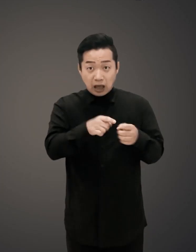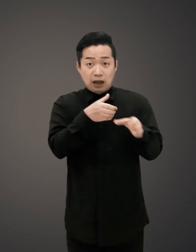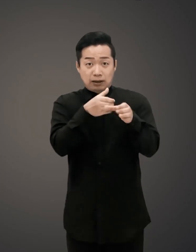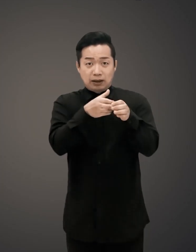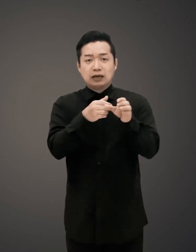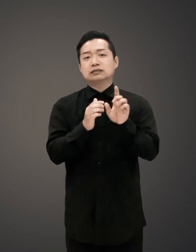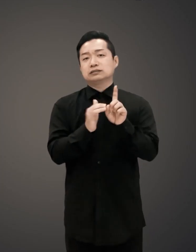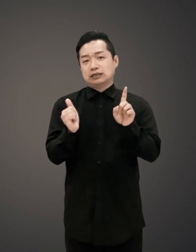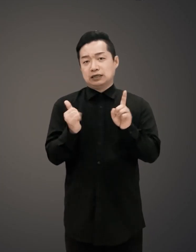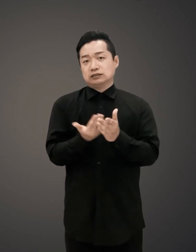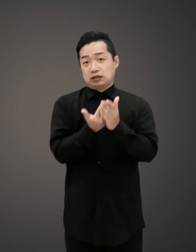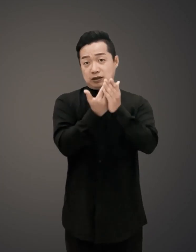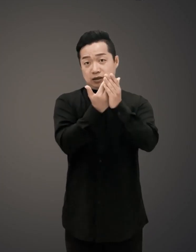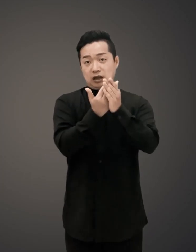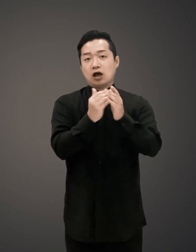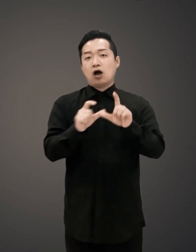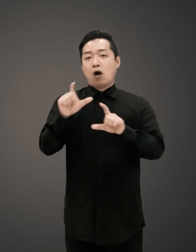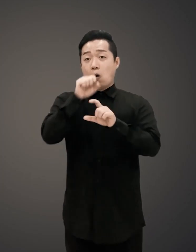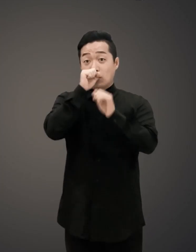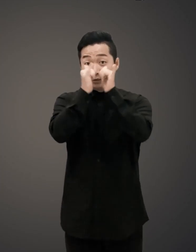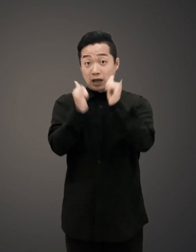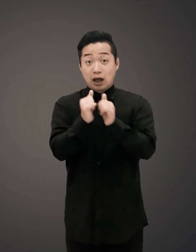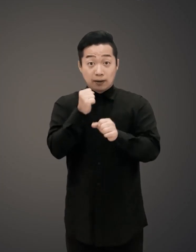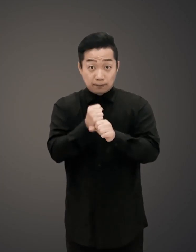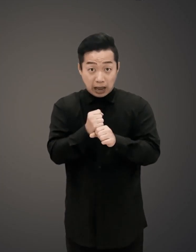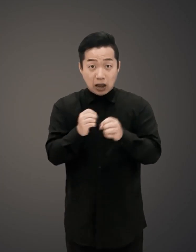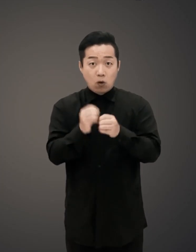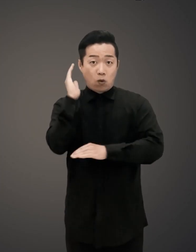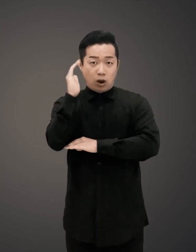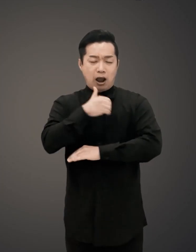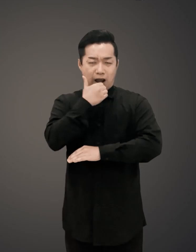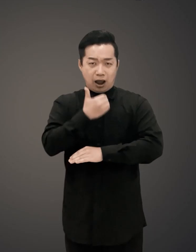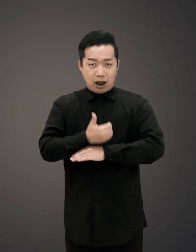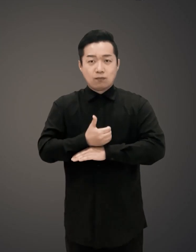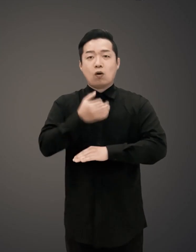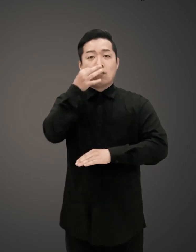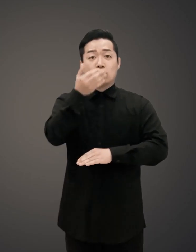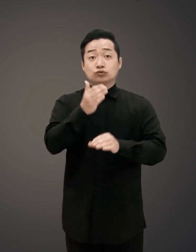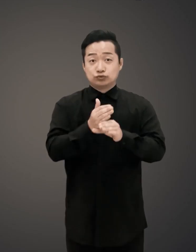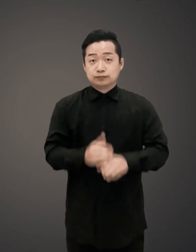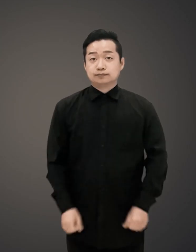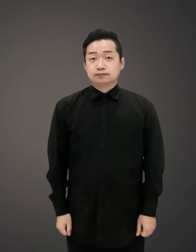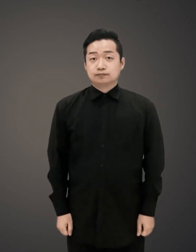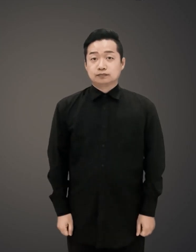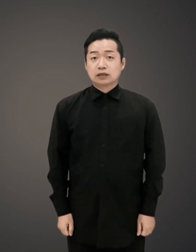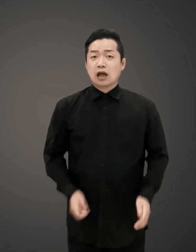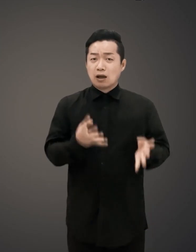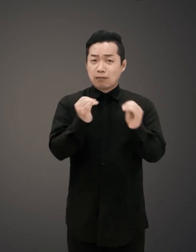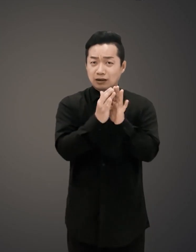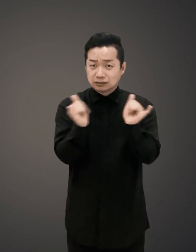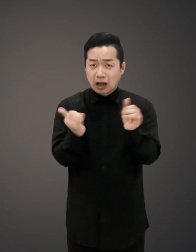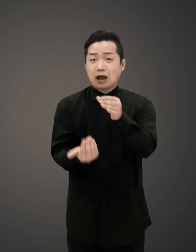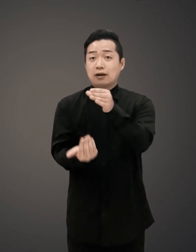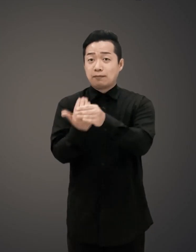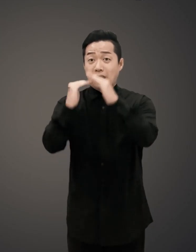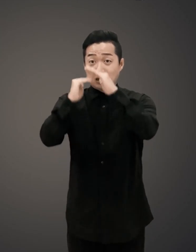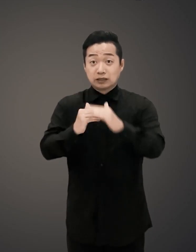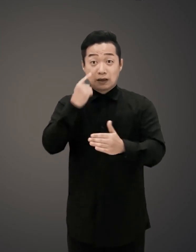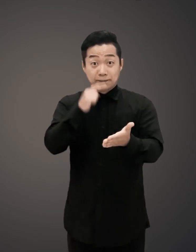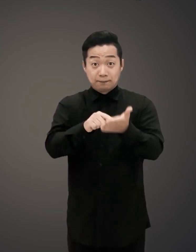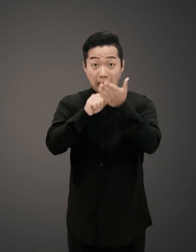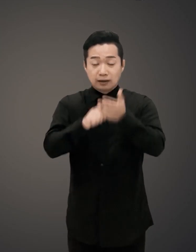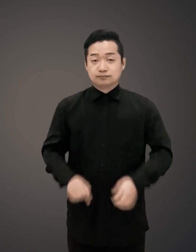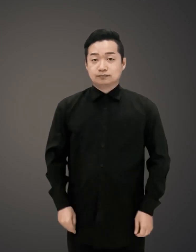인간을 성장시키고 또 더 나은 사회를 만든다는 것을 이 소설은 감동적으로 보여주고 있습니다. 이 작품은 꽤 많은 인물과 사건 또